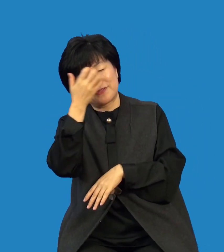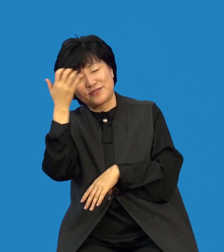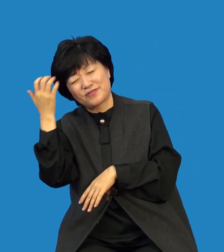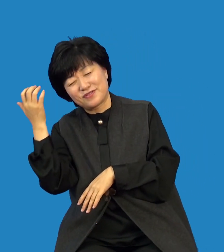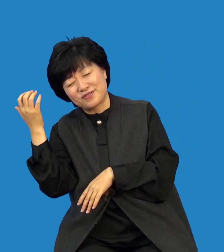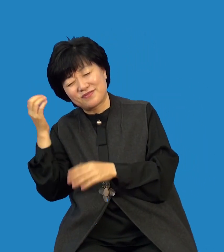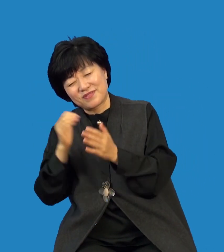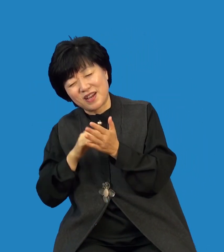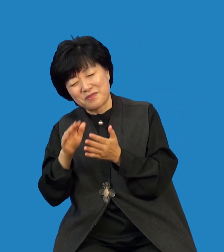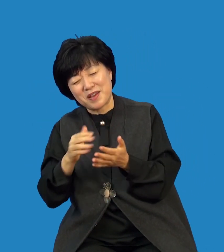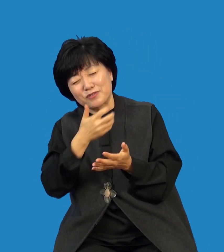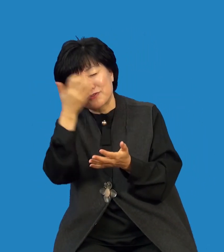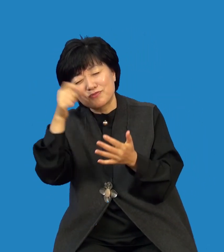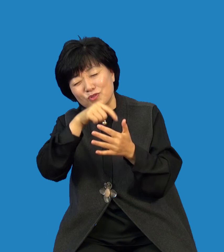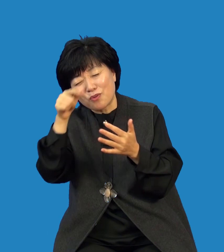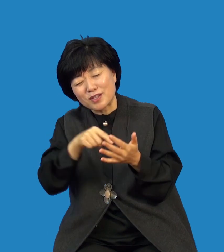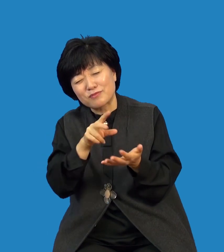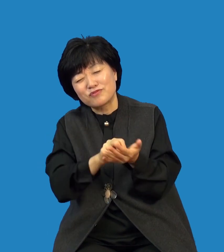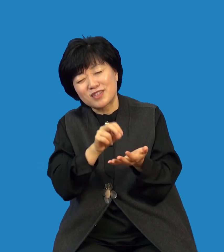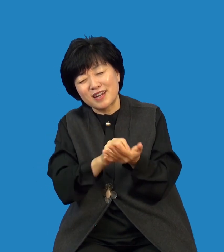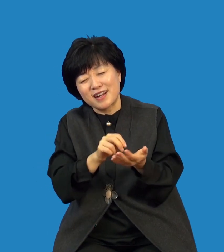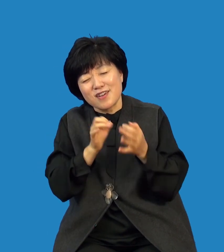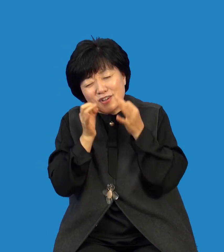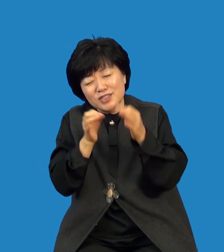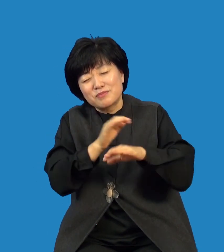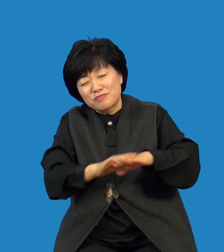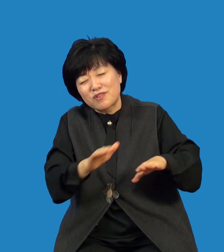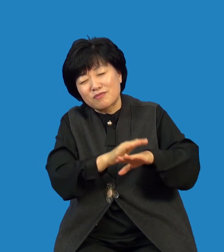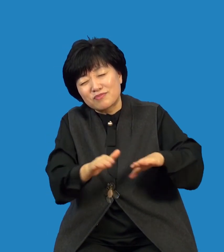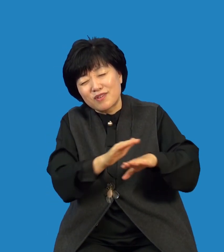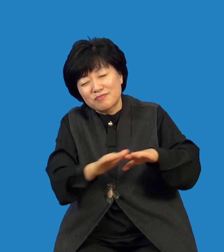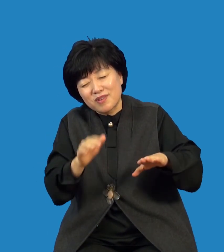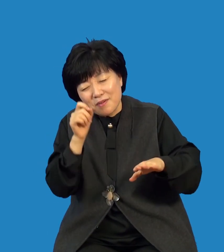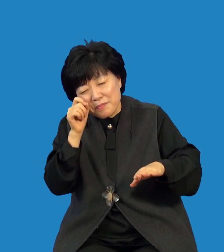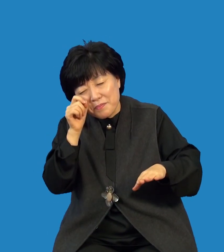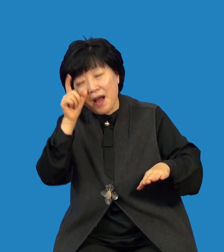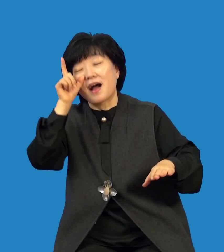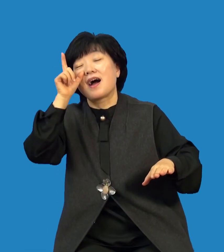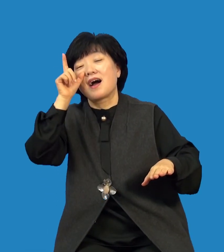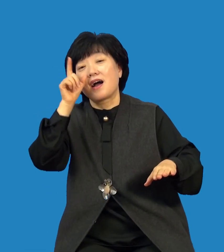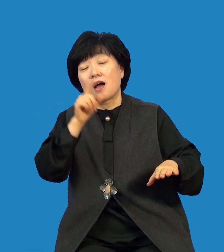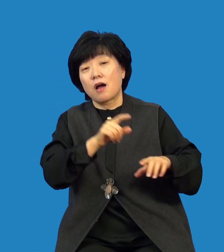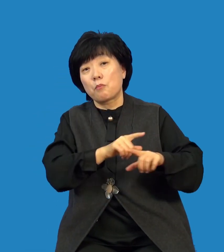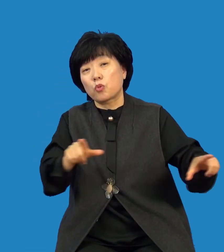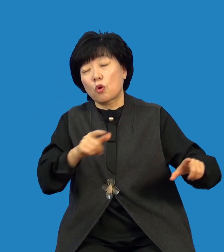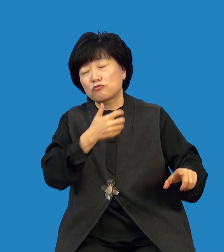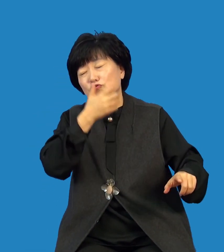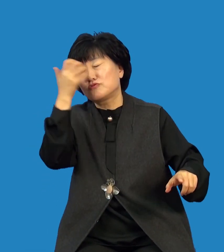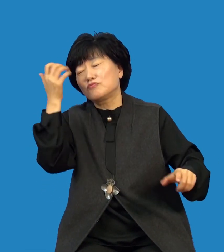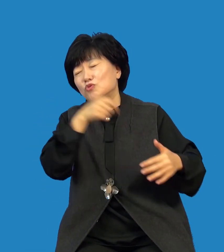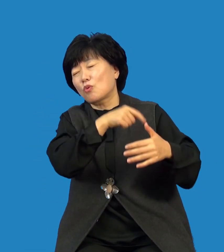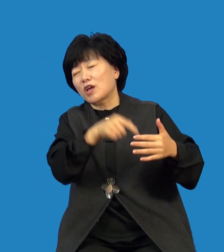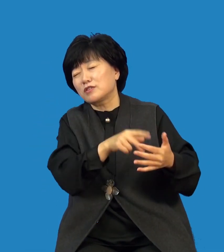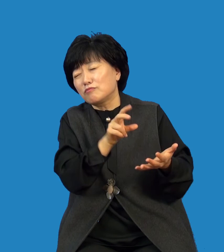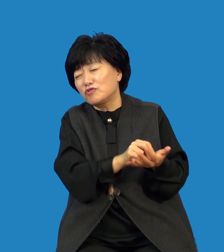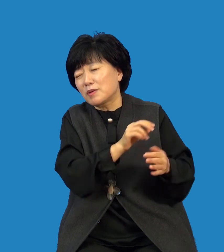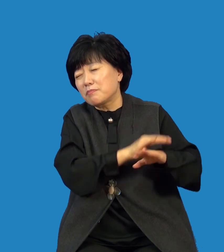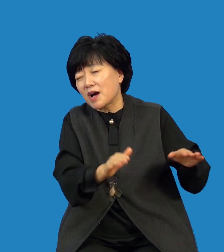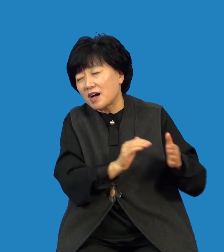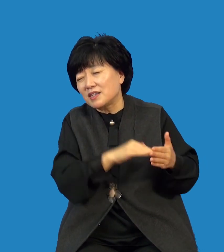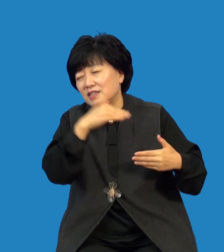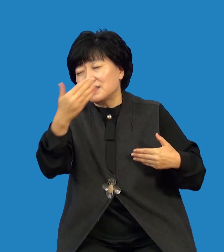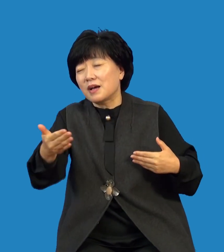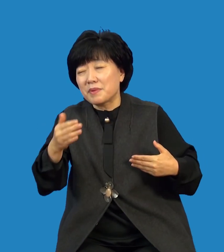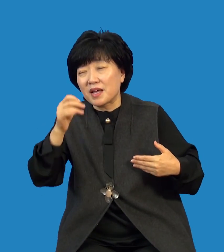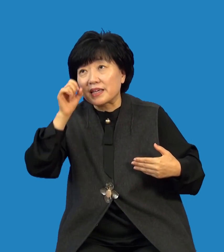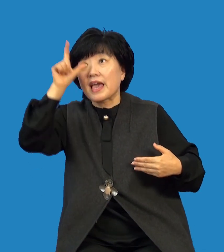열심히 풀더라고. 오늘 딱 풀렸어. 탁 깨놨어요. 근데 여러분, 보통 개꿈의 특징은 뭐냐면 분명히 꿈에선 풀렸는데 일어나면 아무